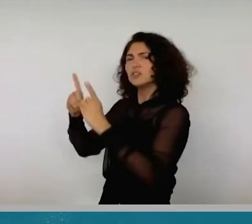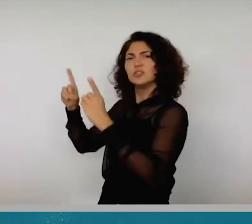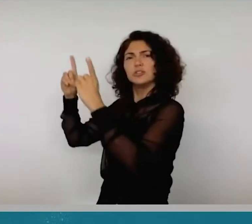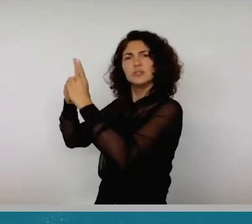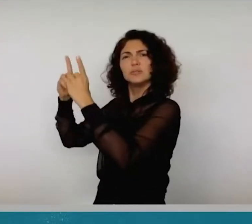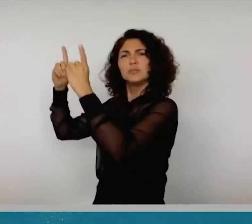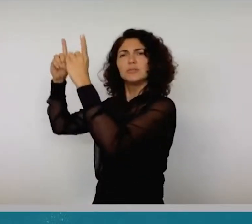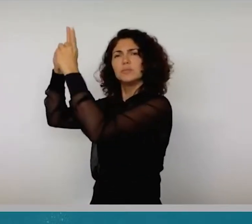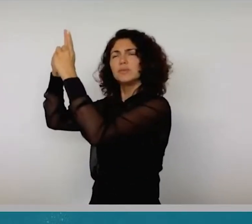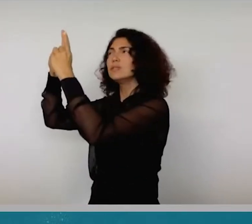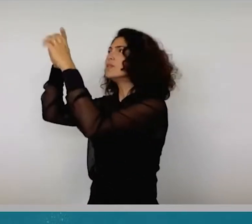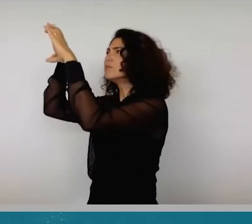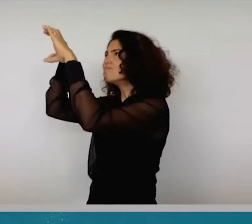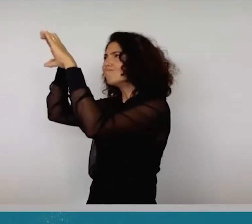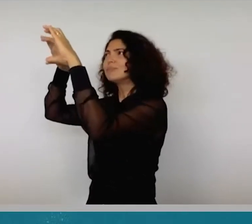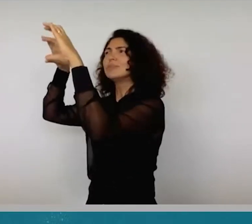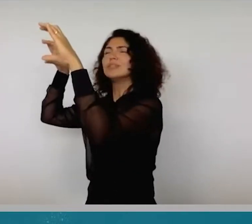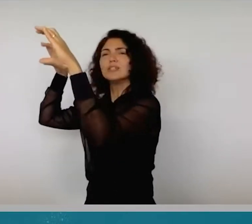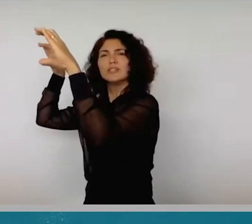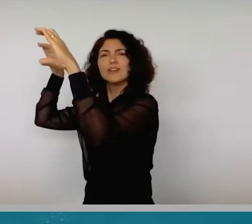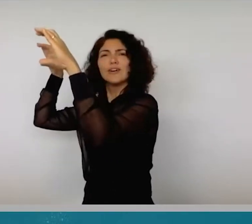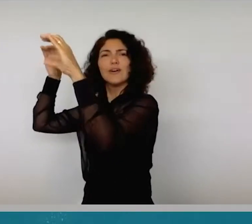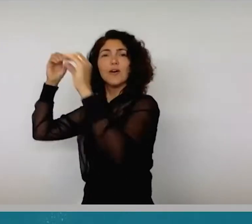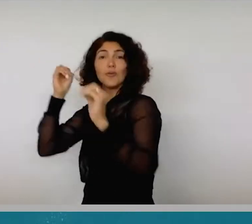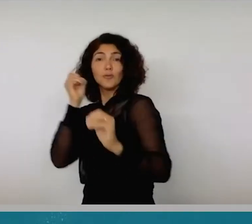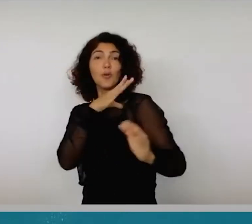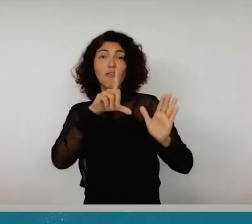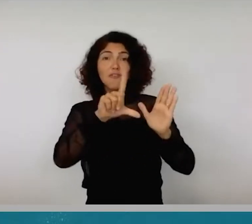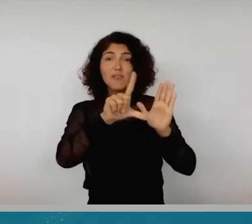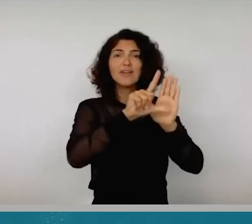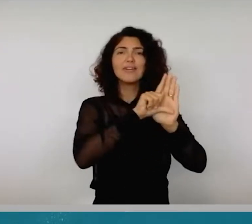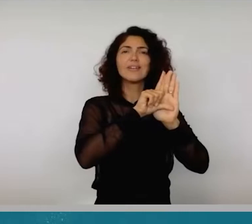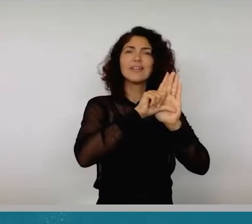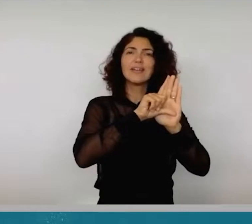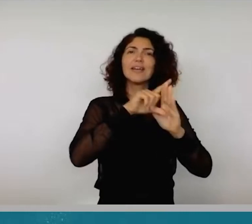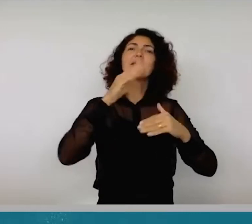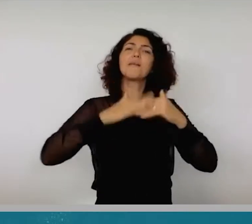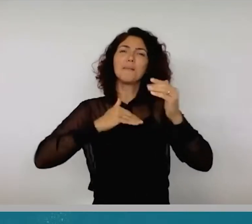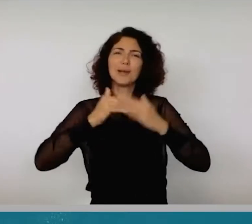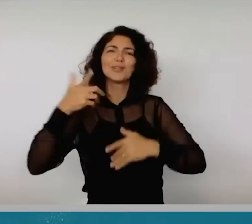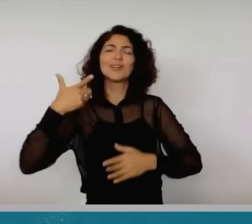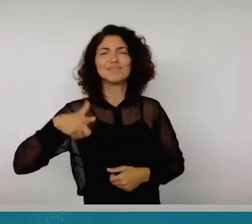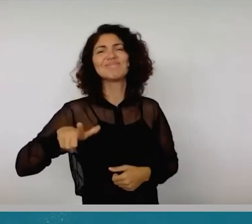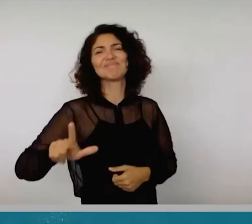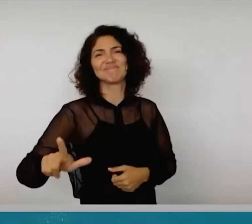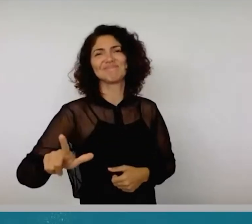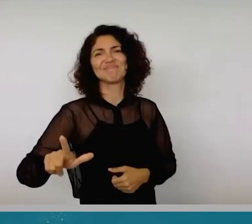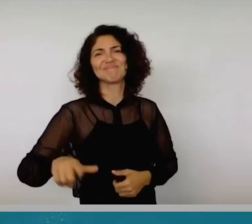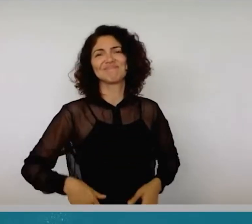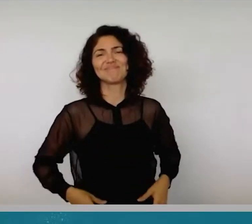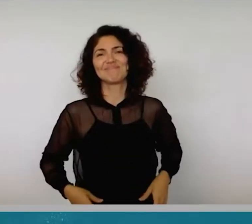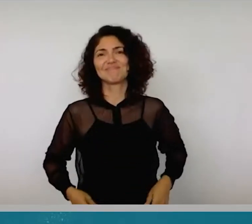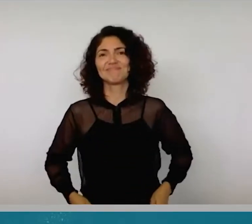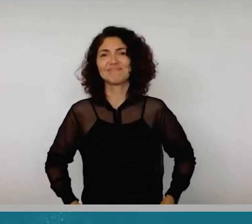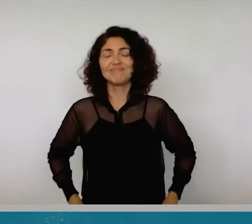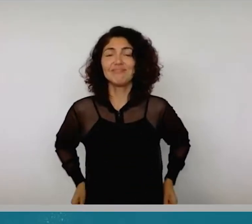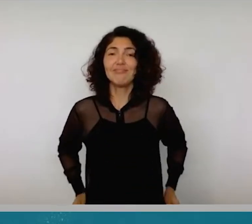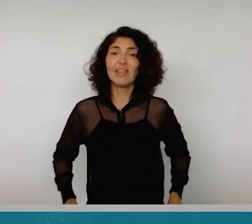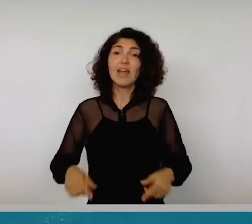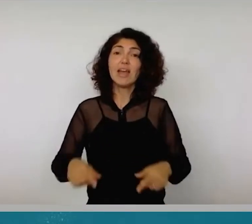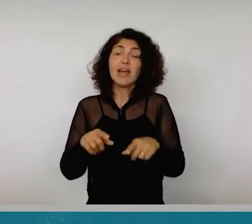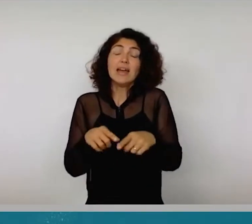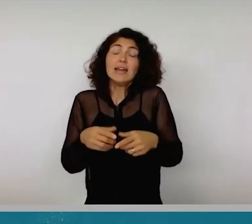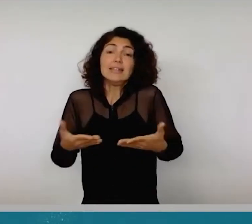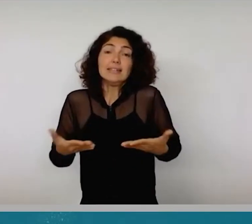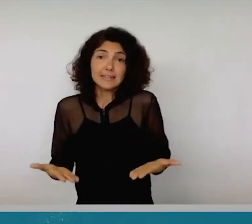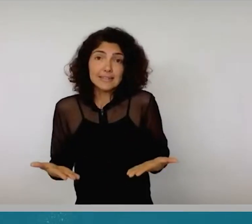Então nós não, a vingança, irmãos, está com Deus, não é conosco. E nós